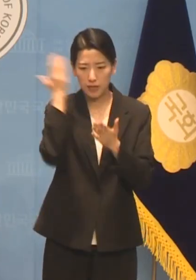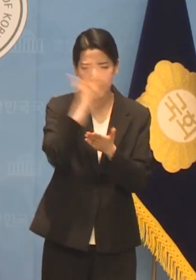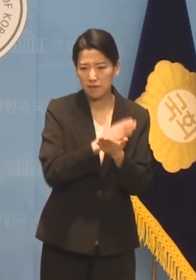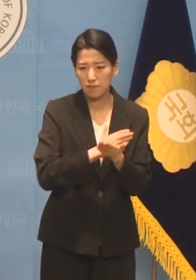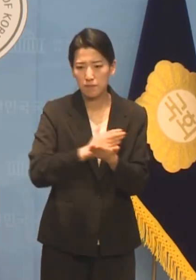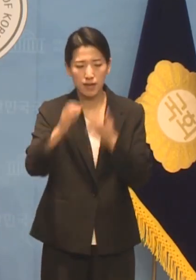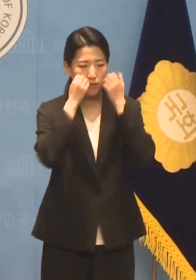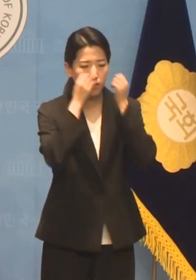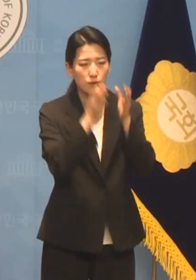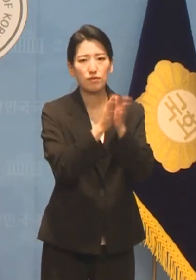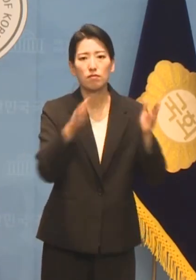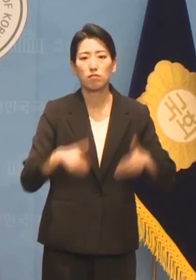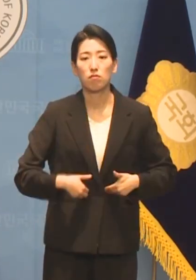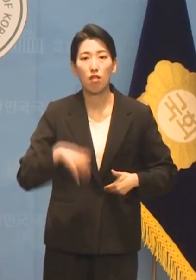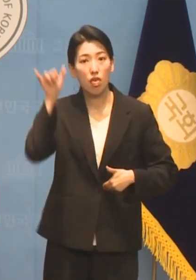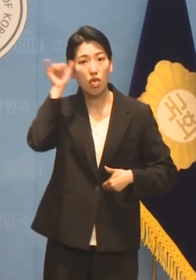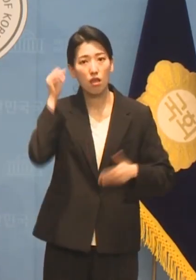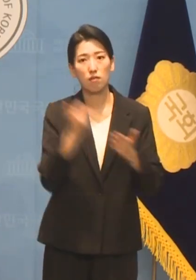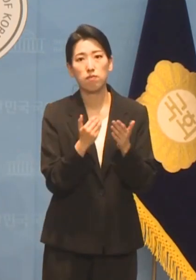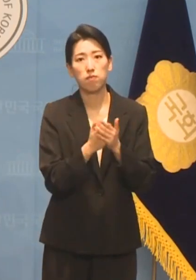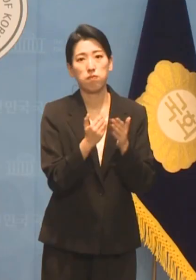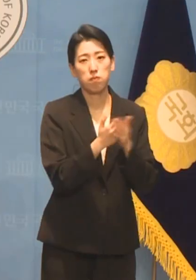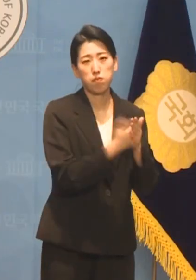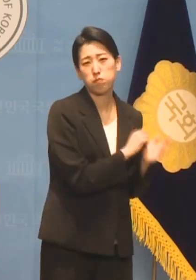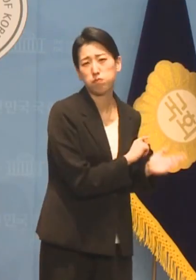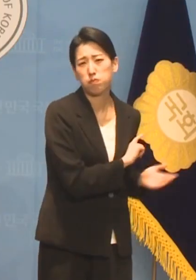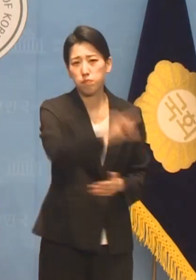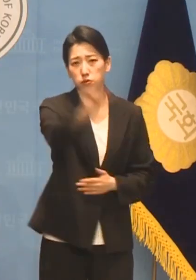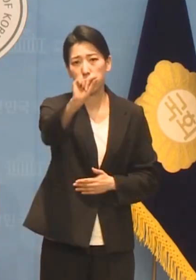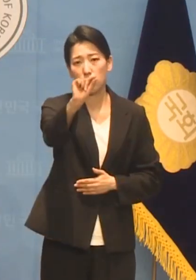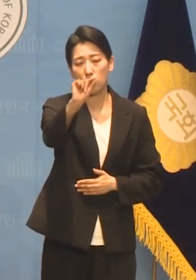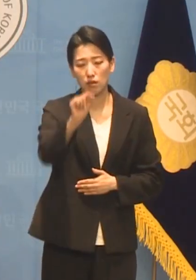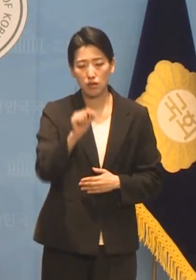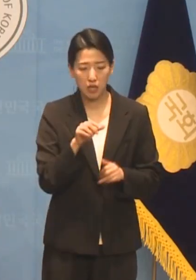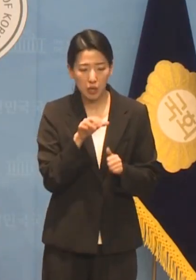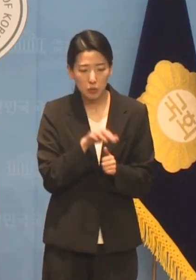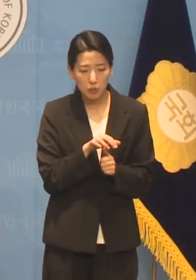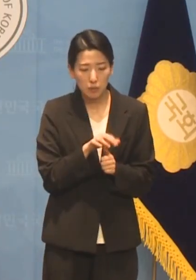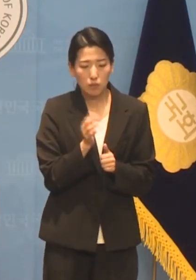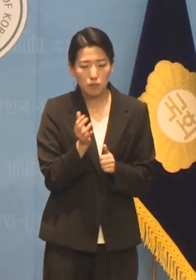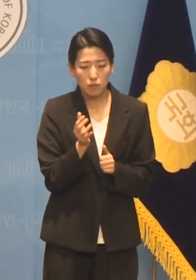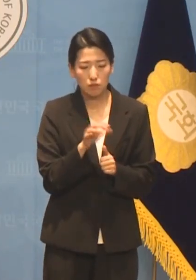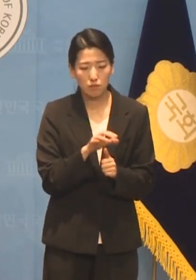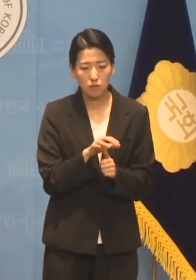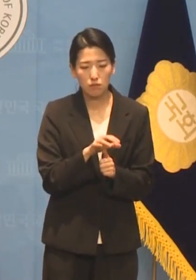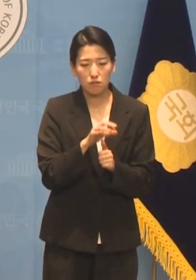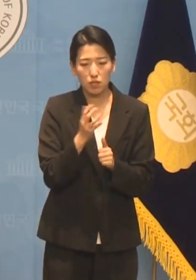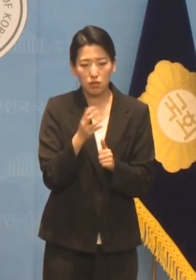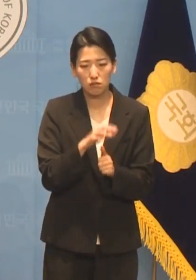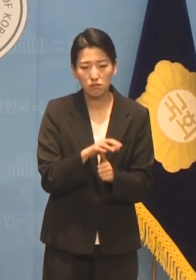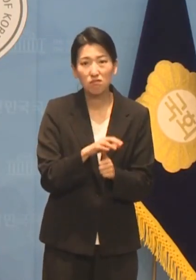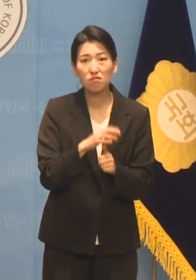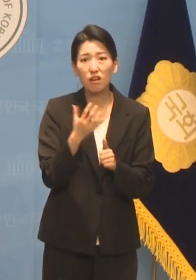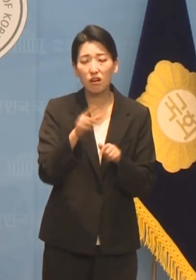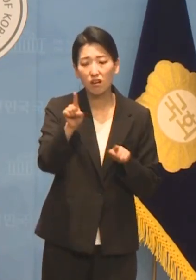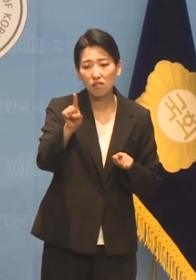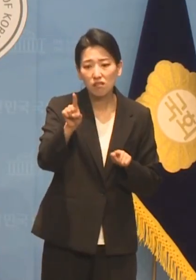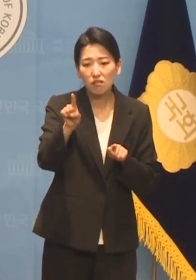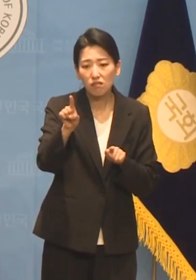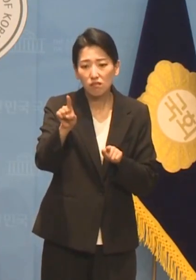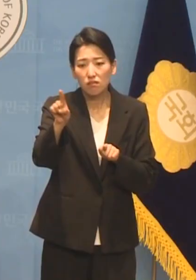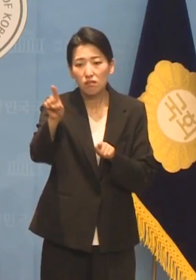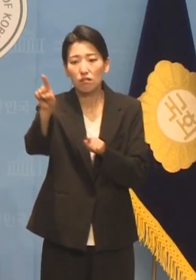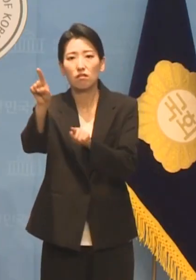빛의 속도로 발전하는데 합리화라는 이름의 찔끔 규제 완화는 글로벌 속도전을